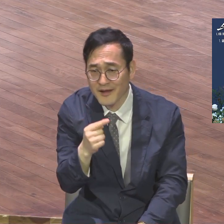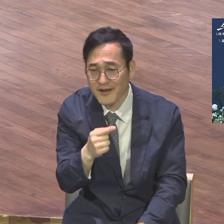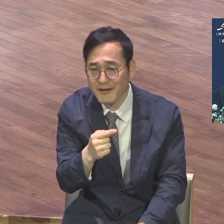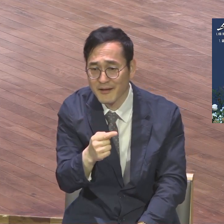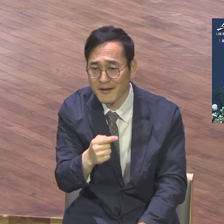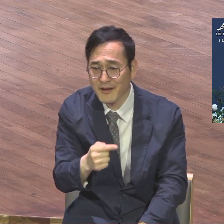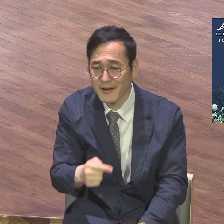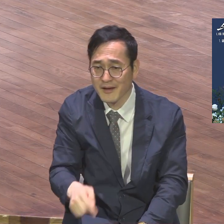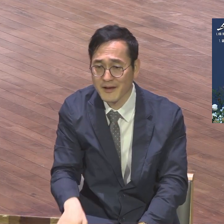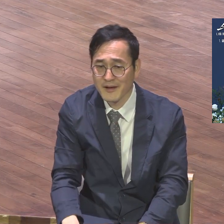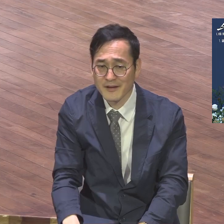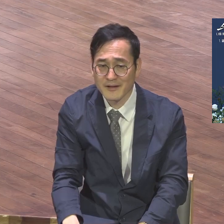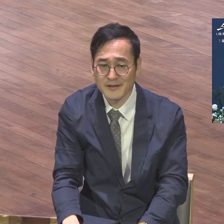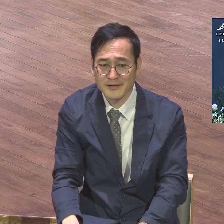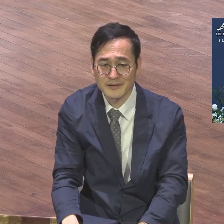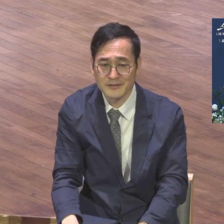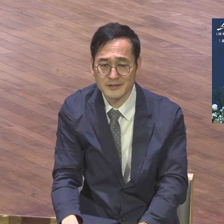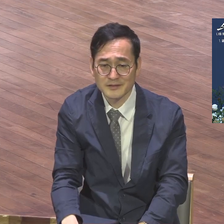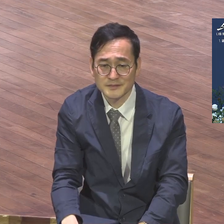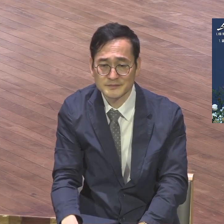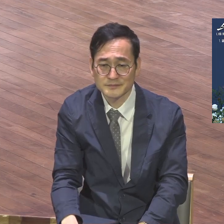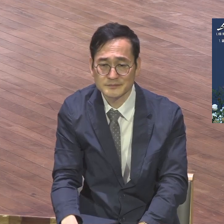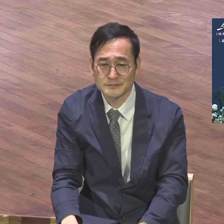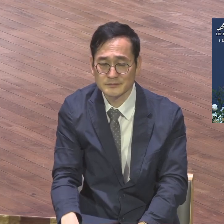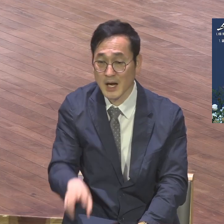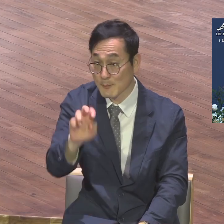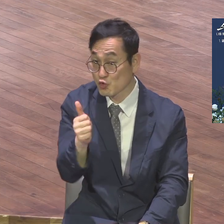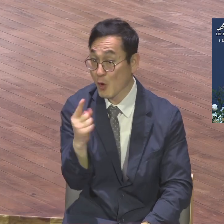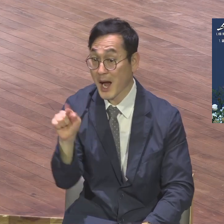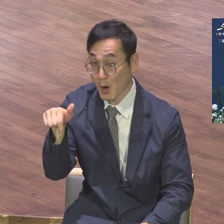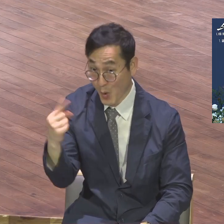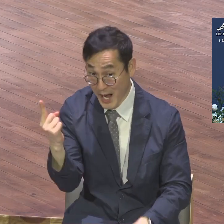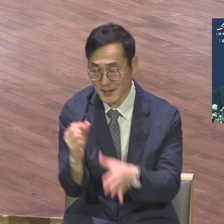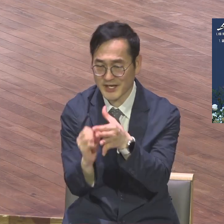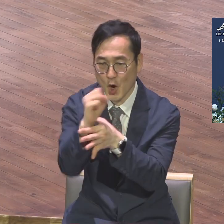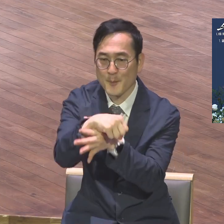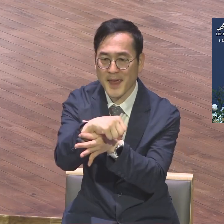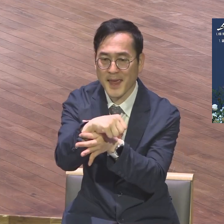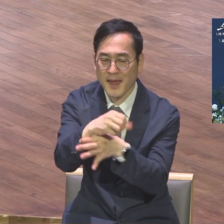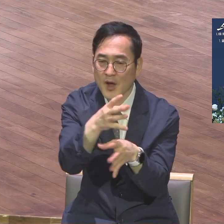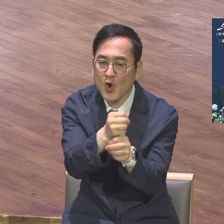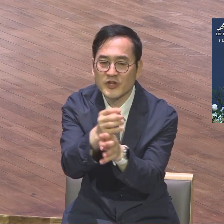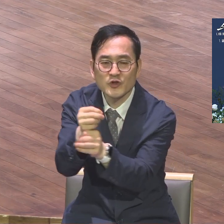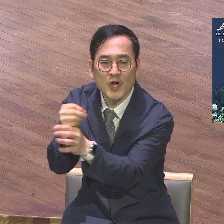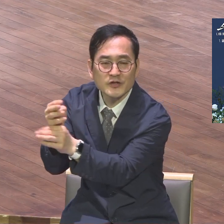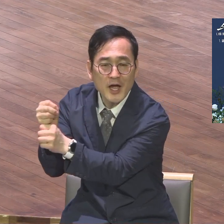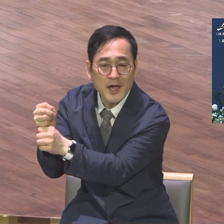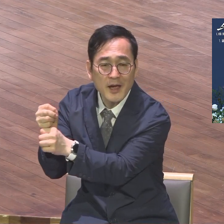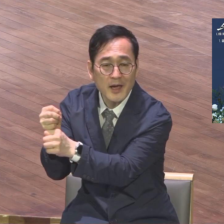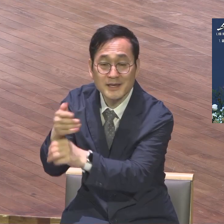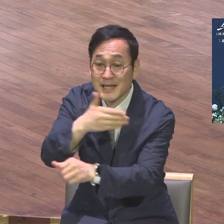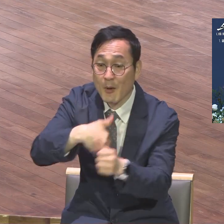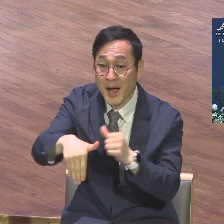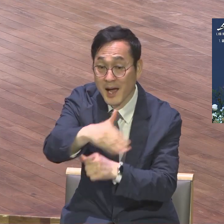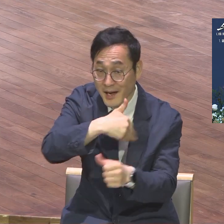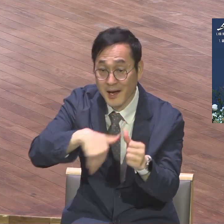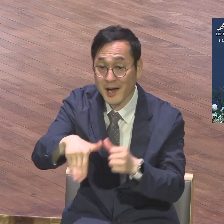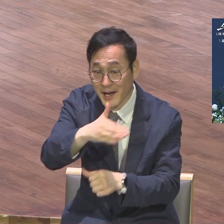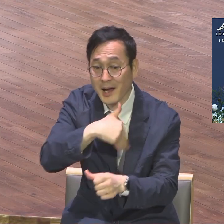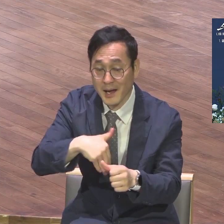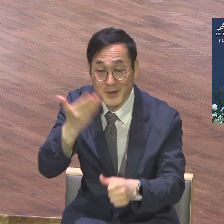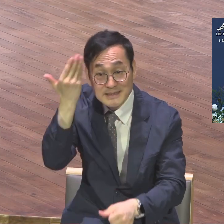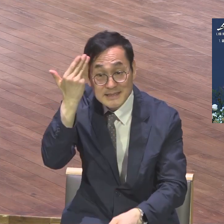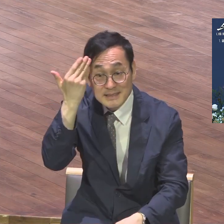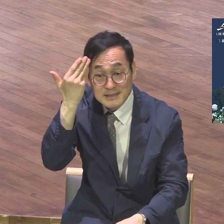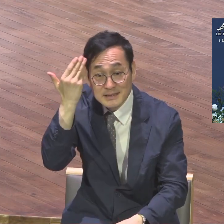이런 의미지요. 그런데 우리가 이 무화과 나무가 어떻게 열매를 맺는지 이 상황을 좀